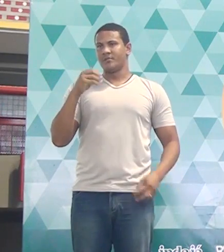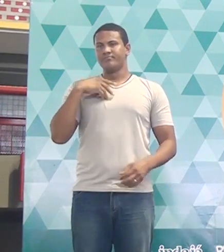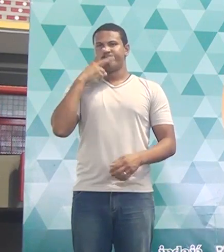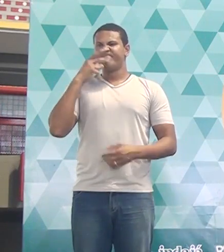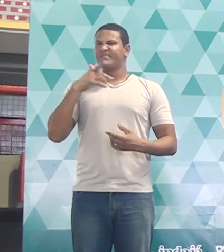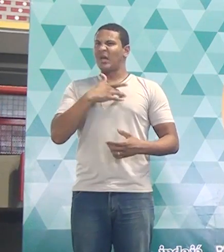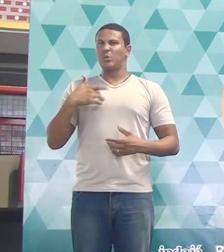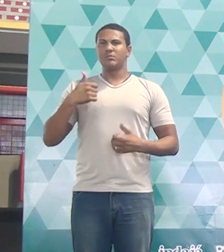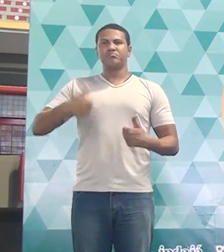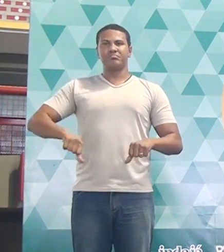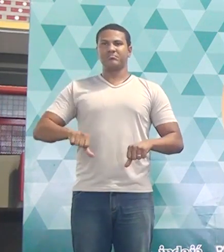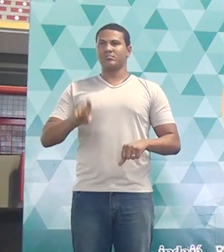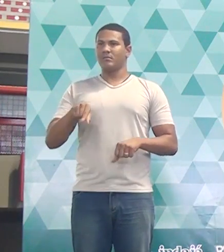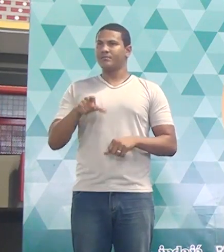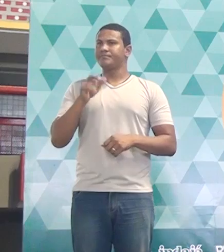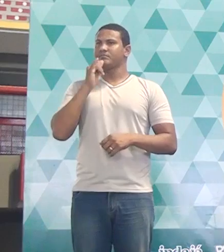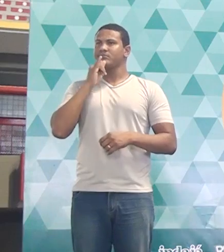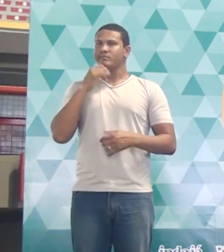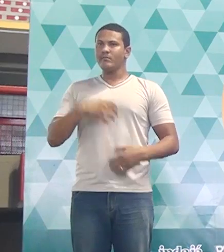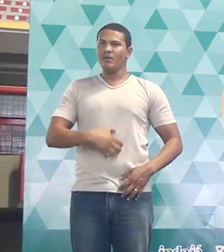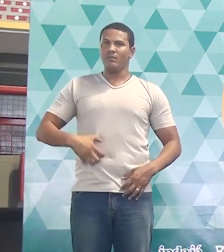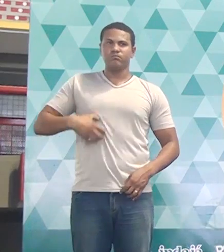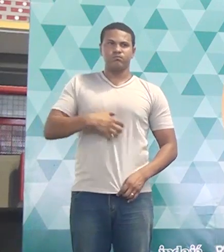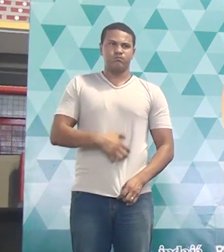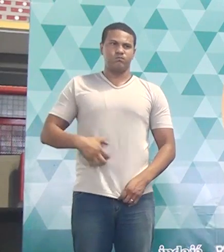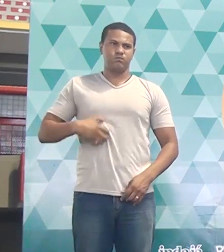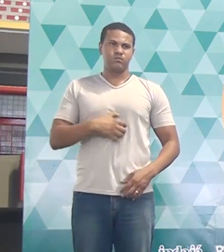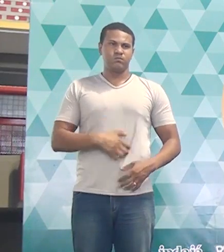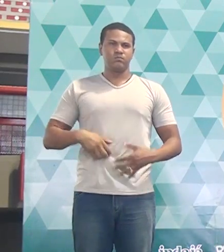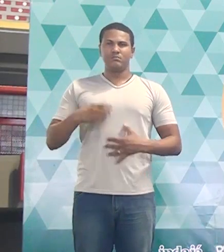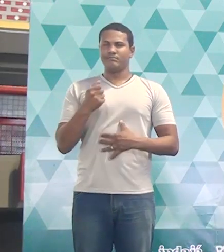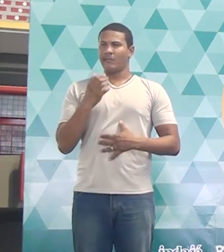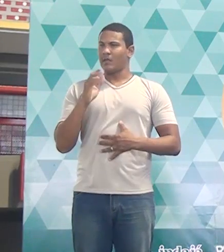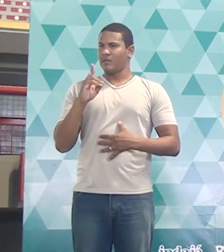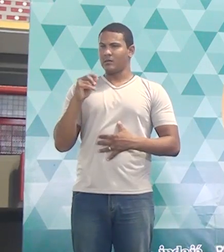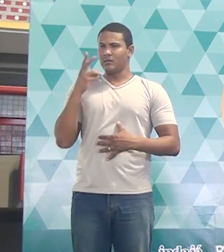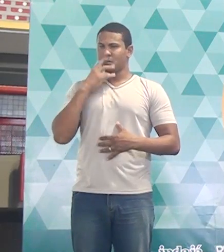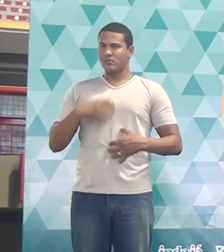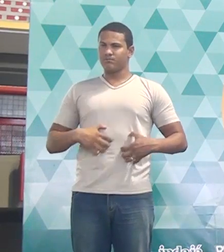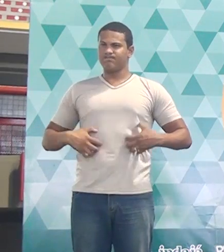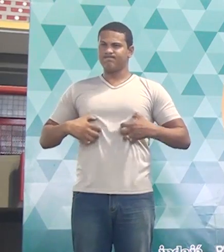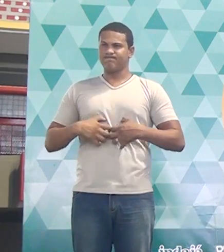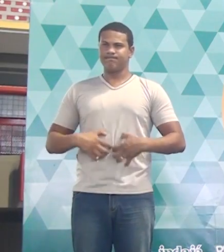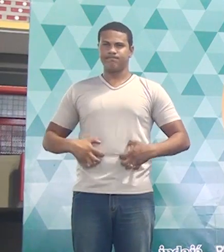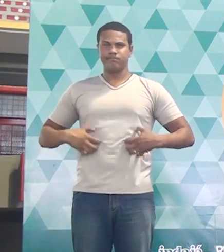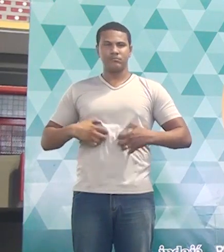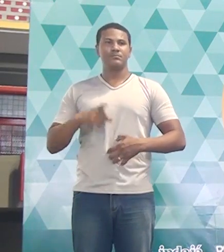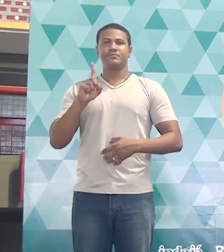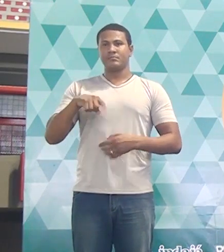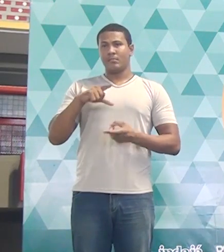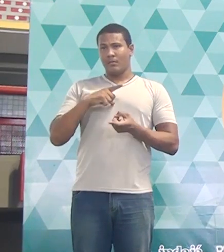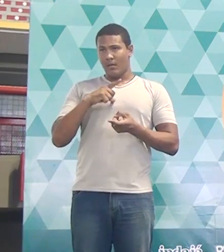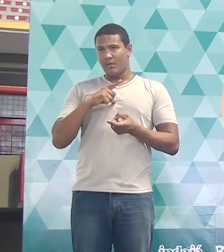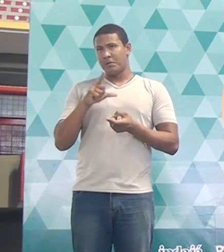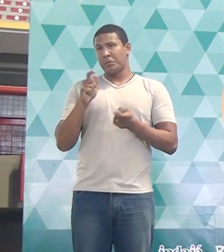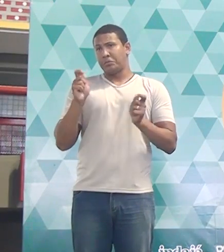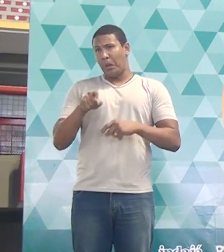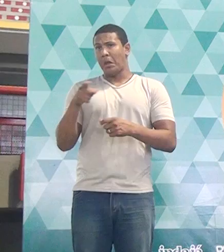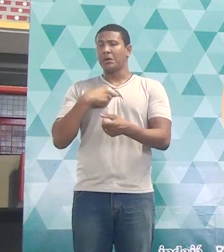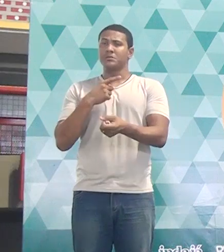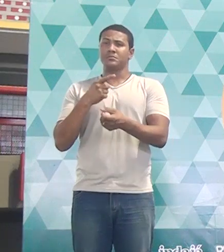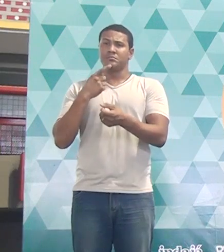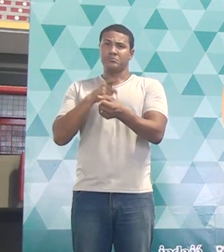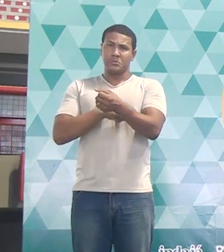Mal. Causa acidez estomacal, pode contribuir para você ter muito açúcar no